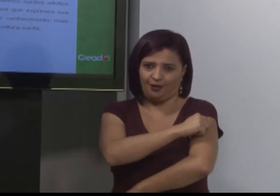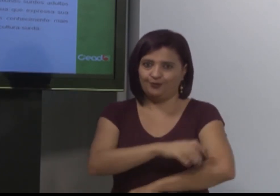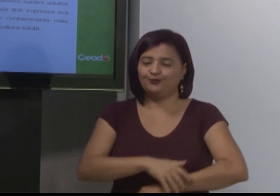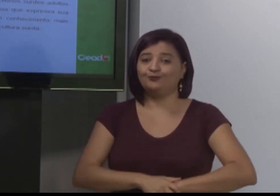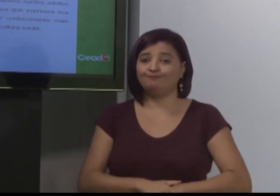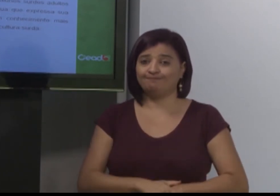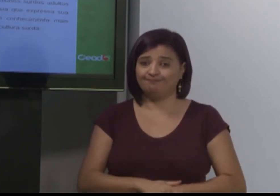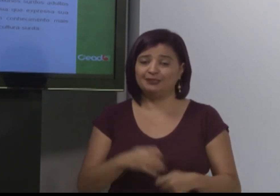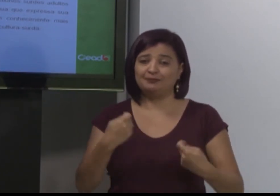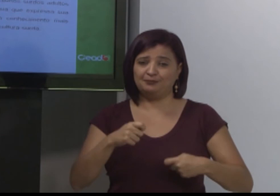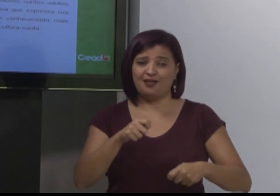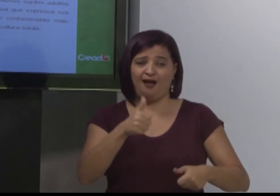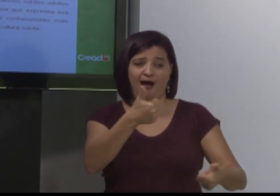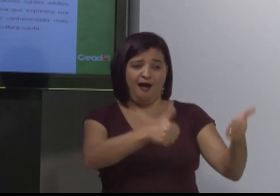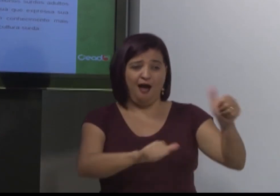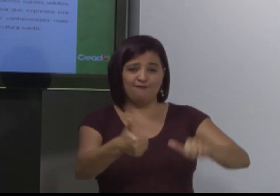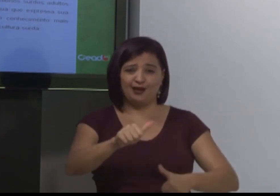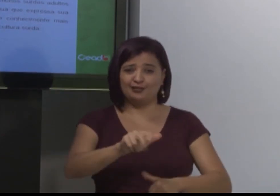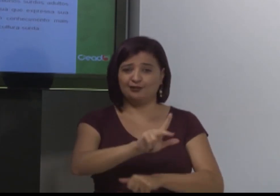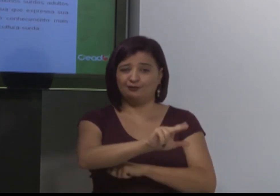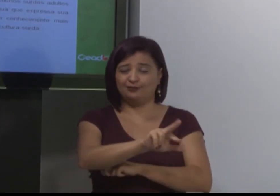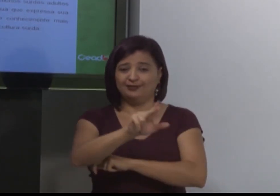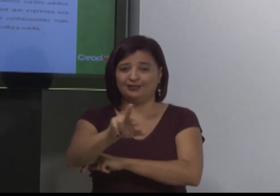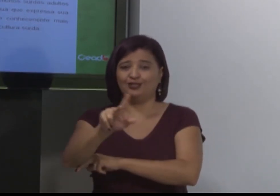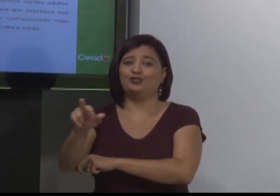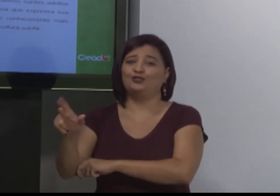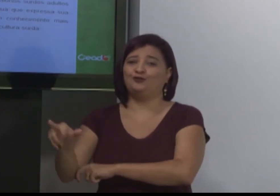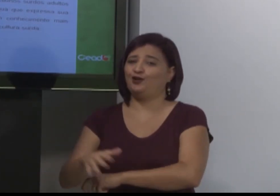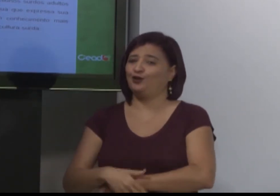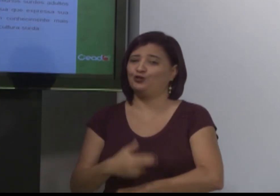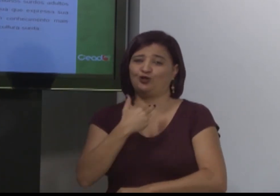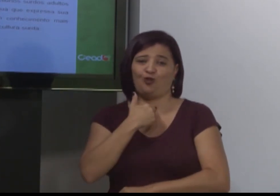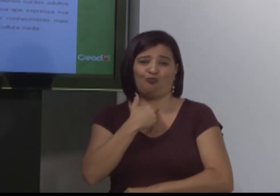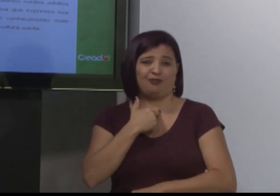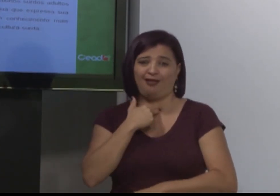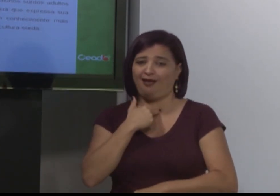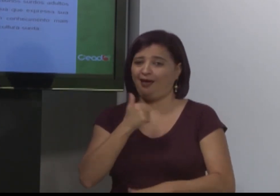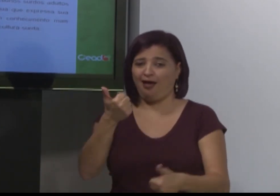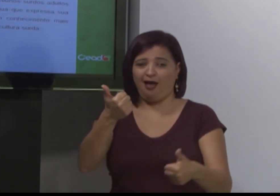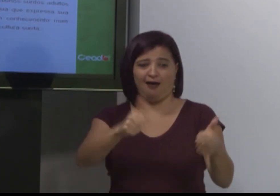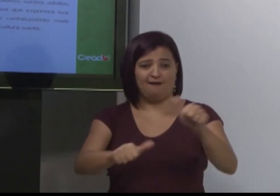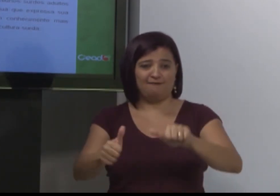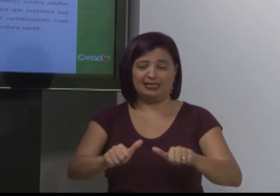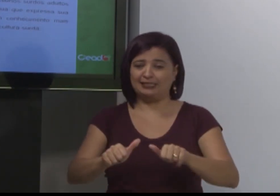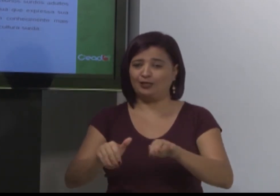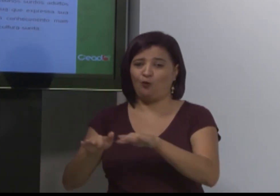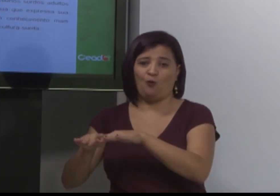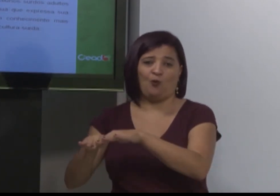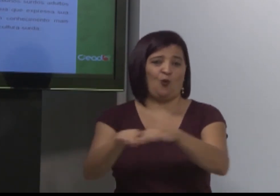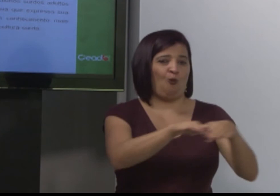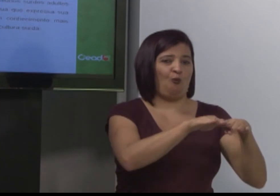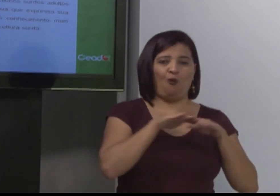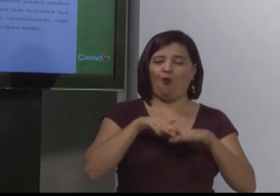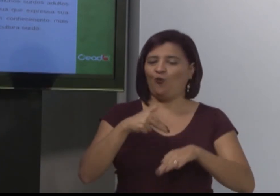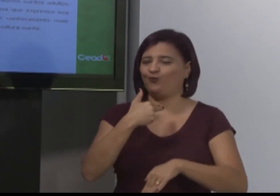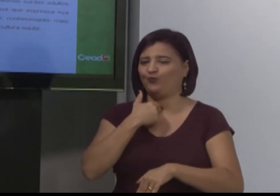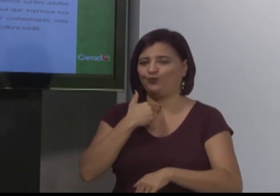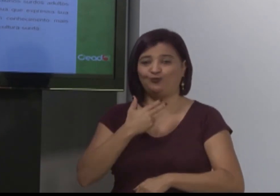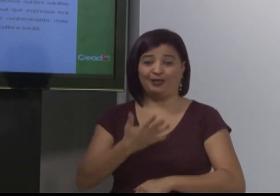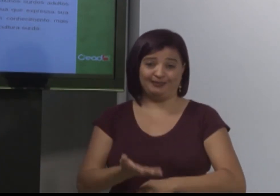bem mais complexo, de forma a atender cada um dos seus alunos. Avaliar de forma diferente. Não